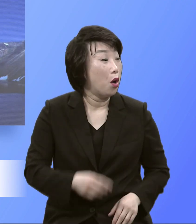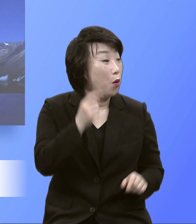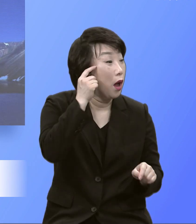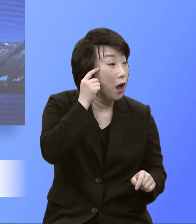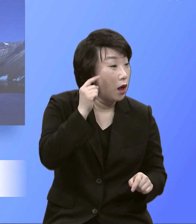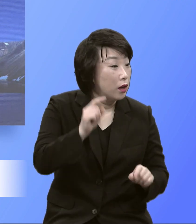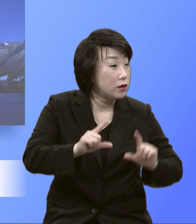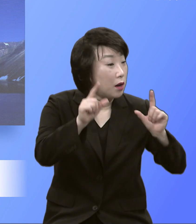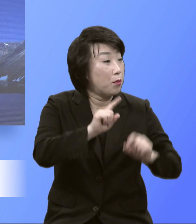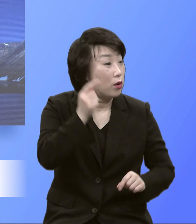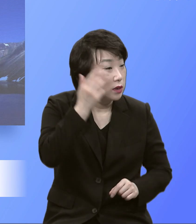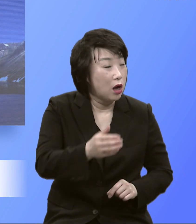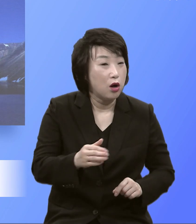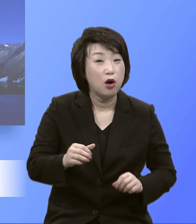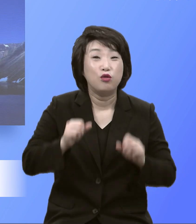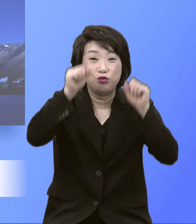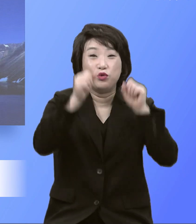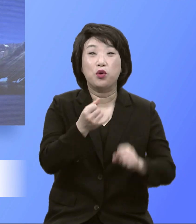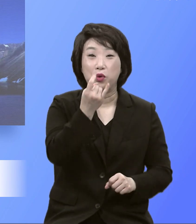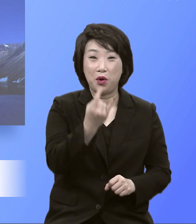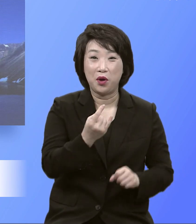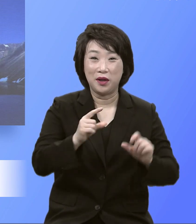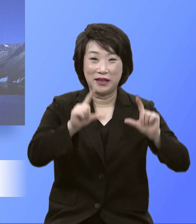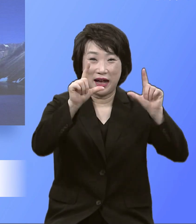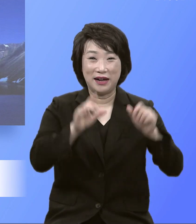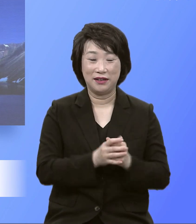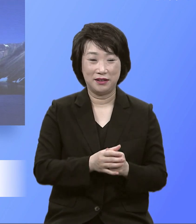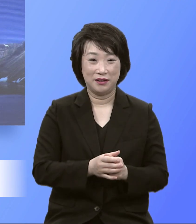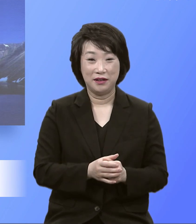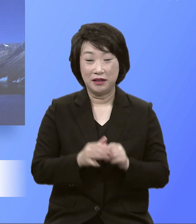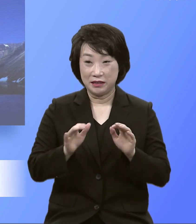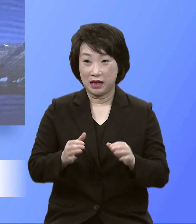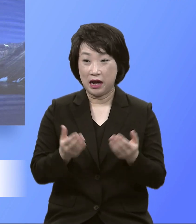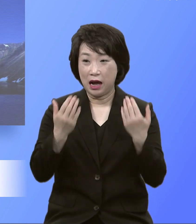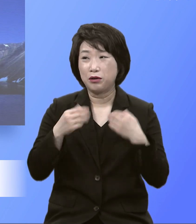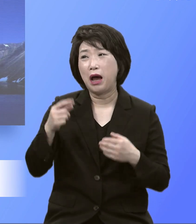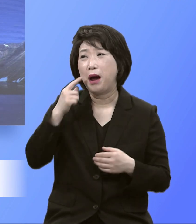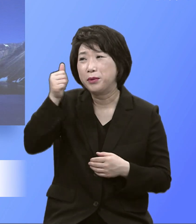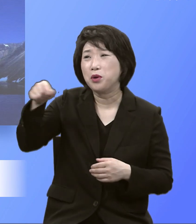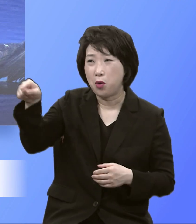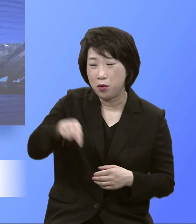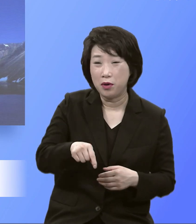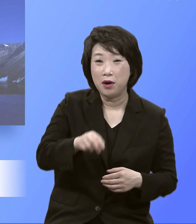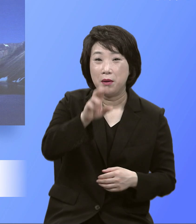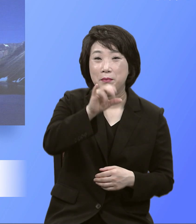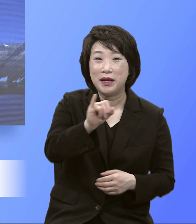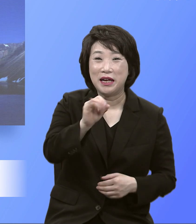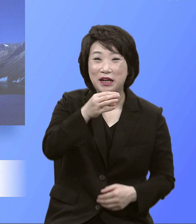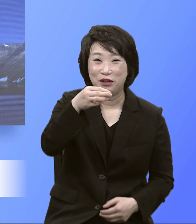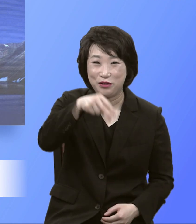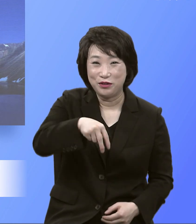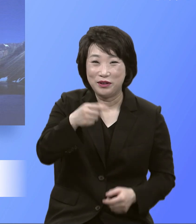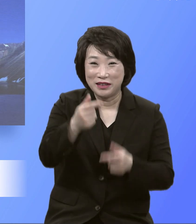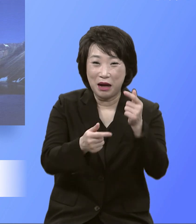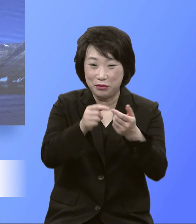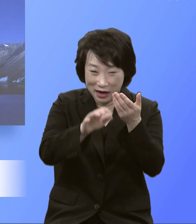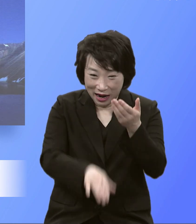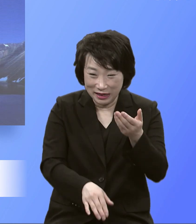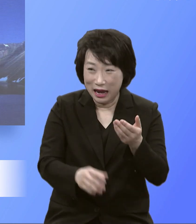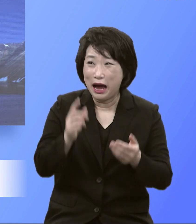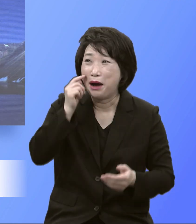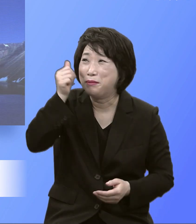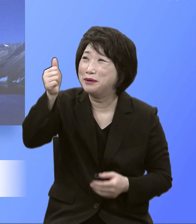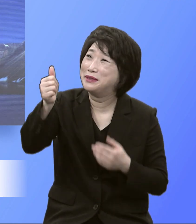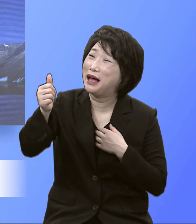날이에요. 운동회 날. 그래서 학교가 이렇게 오시면 저 미르나무 밑에서